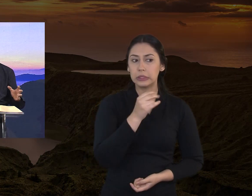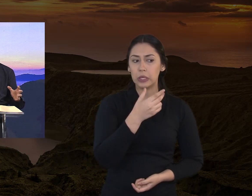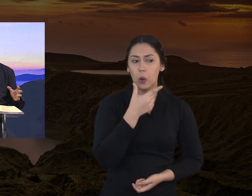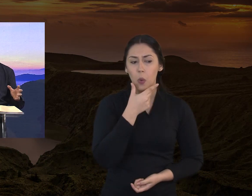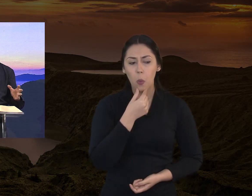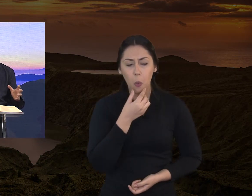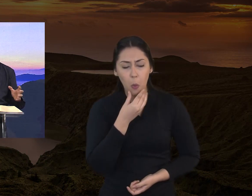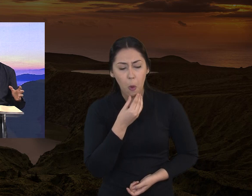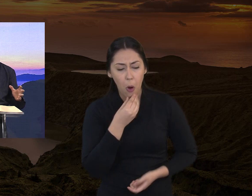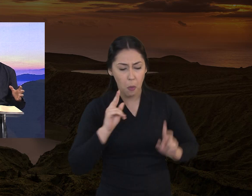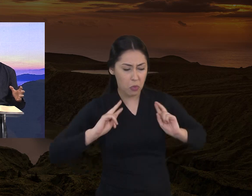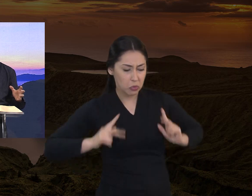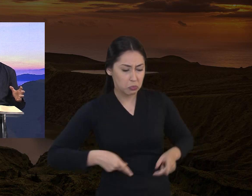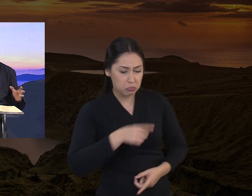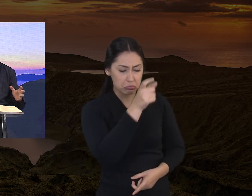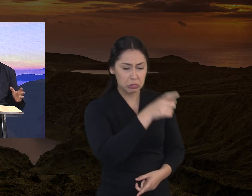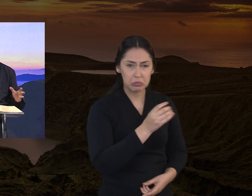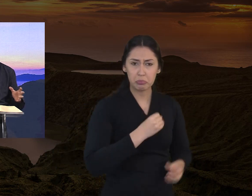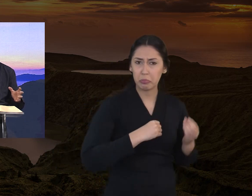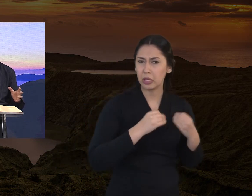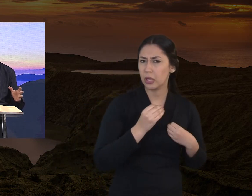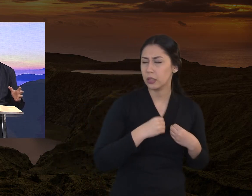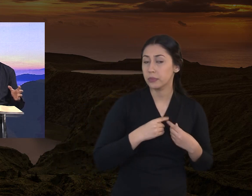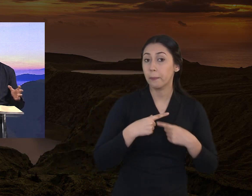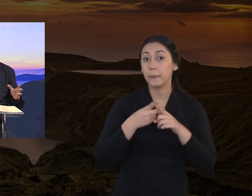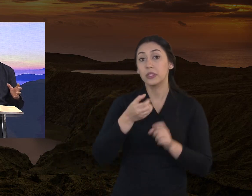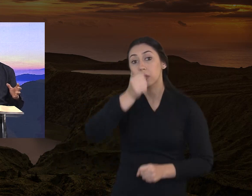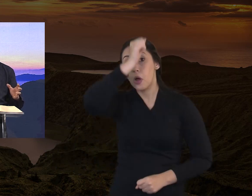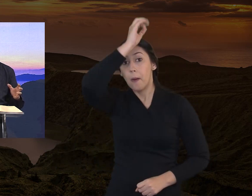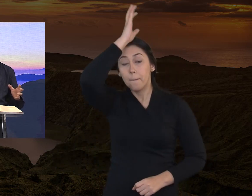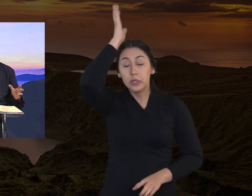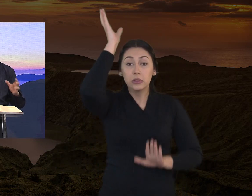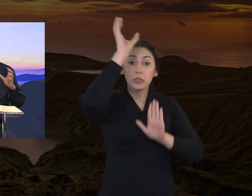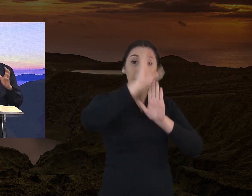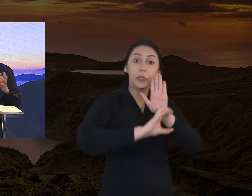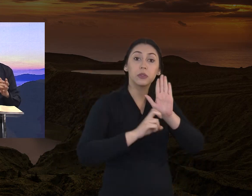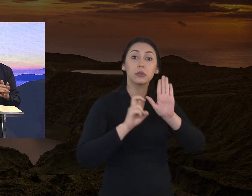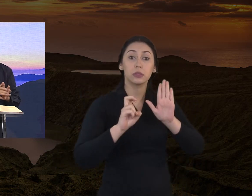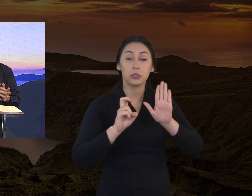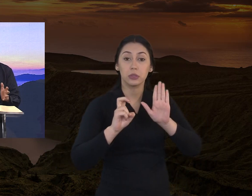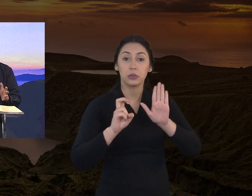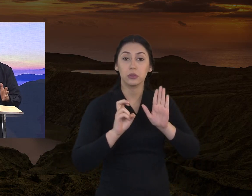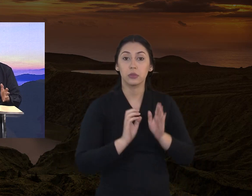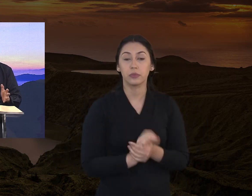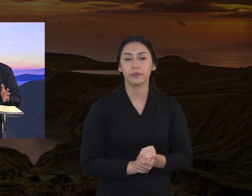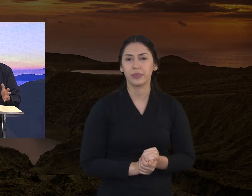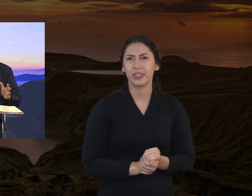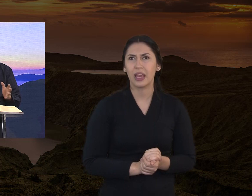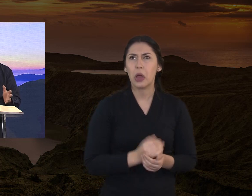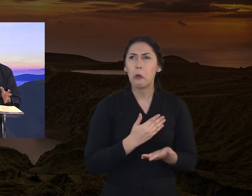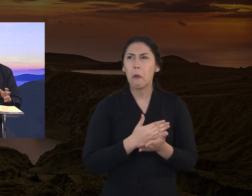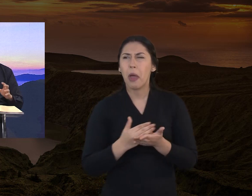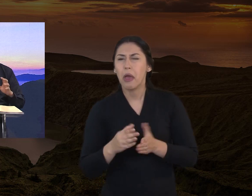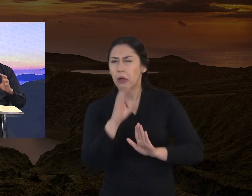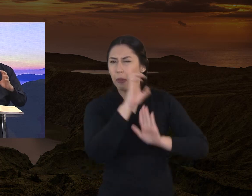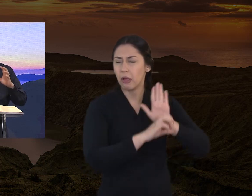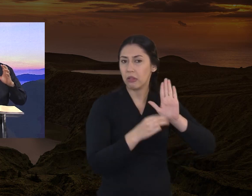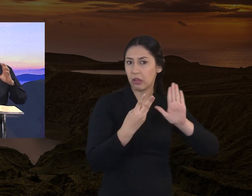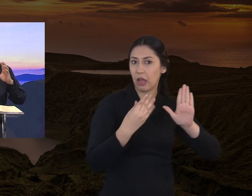Romanos nos mostra, em capítulo 5, né, que se, desde capítulo 3 até o capítulo 5, nos mostra